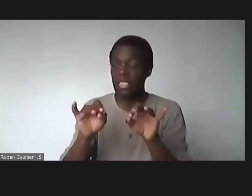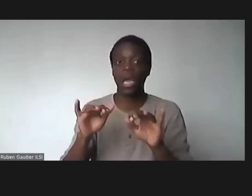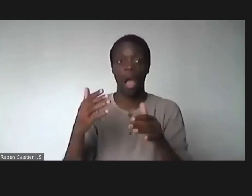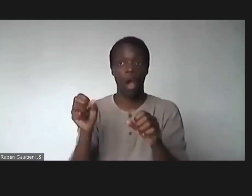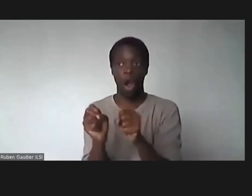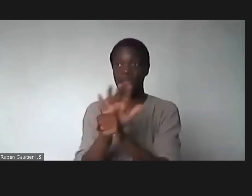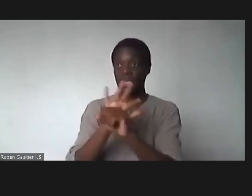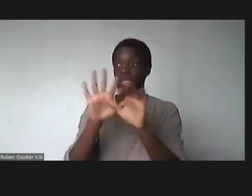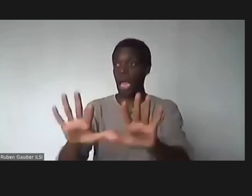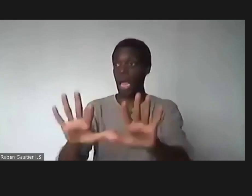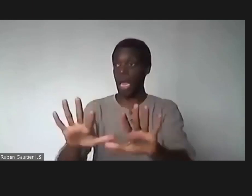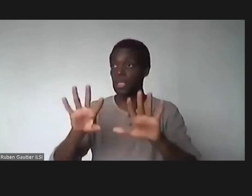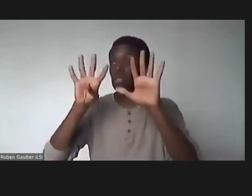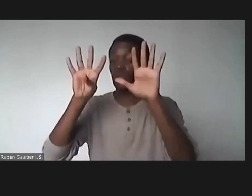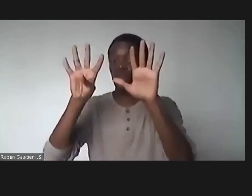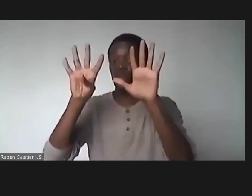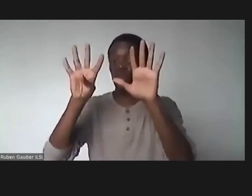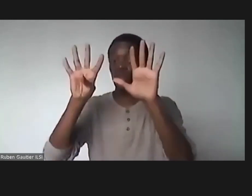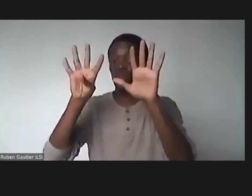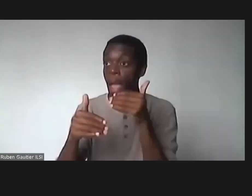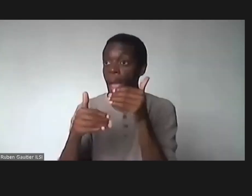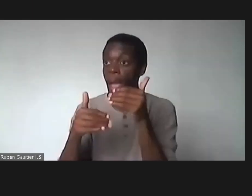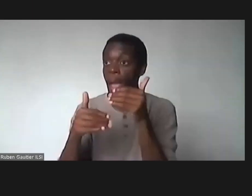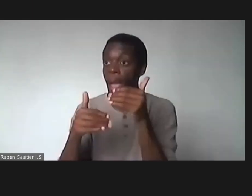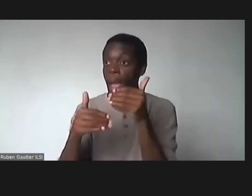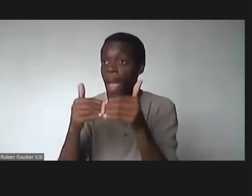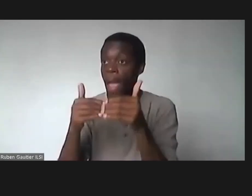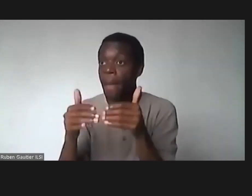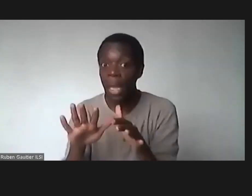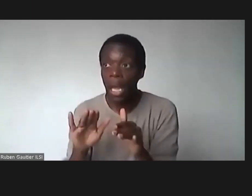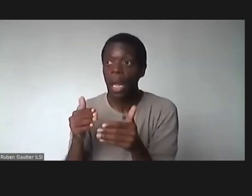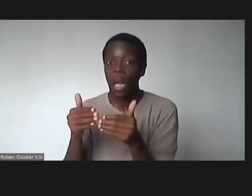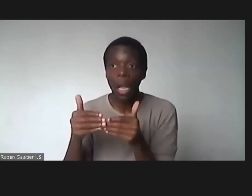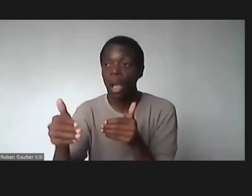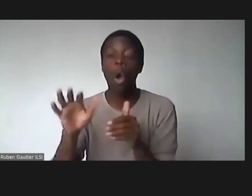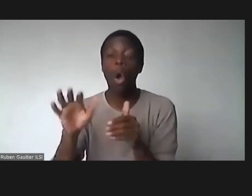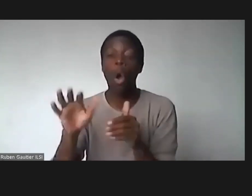a mi ingreso en ASIJ se trabajó en algo de eso. Yo